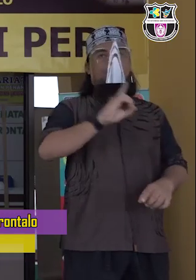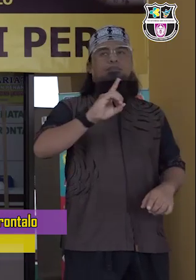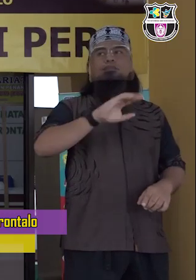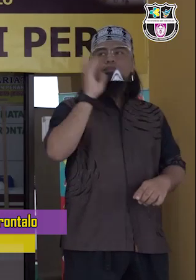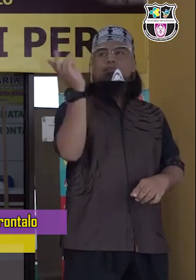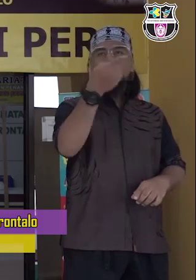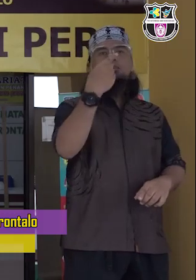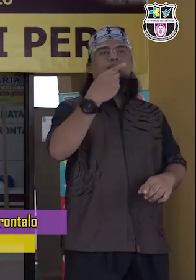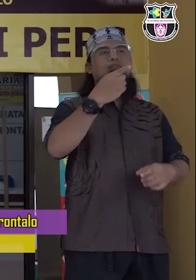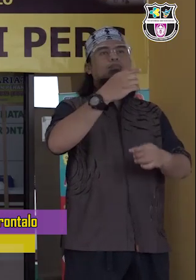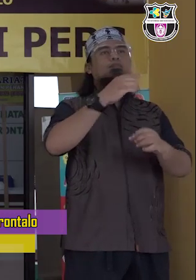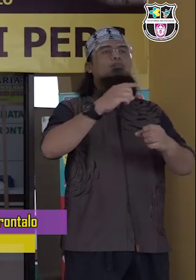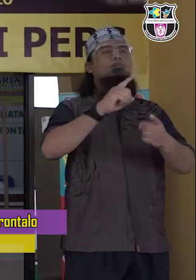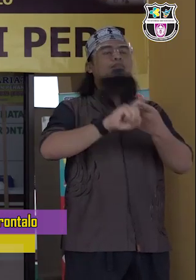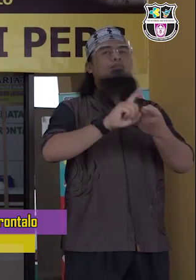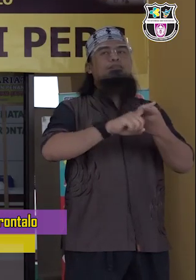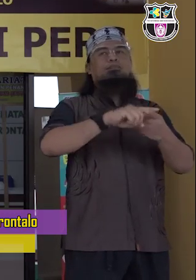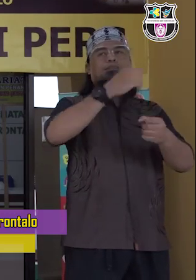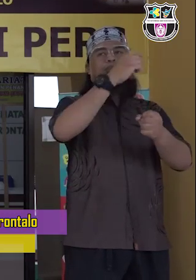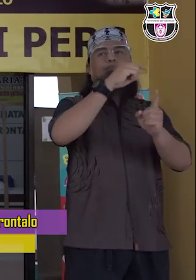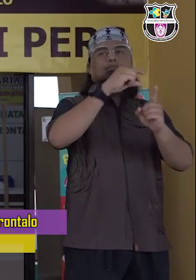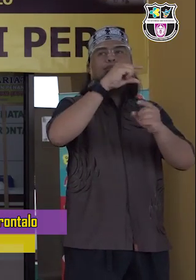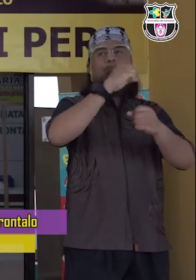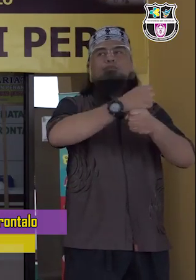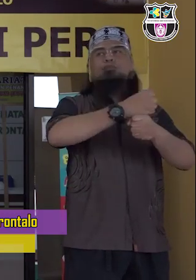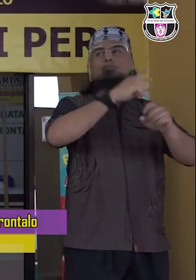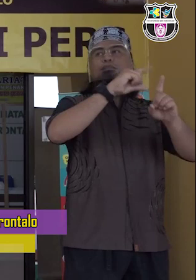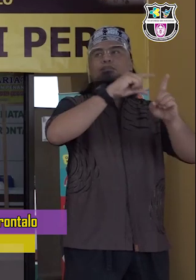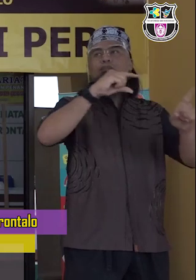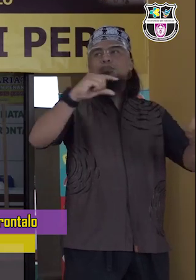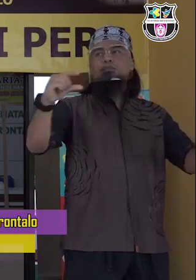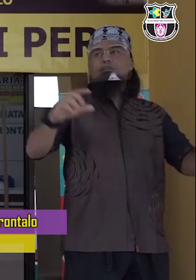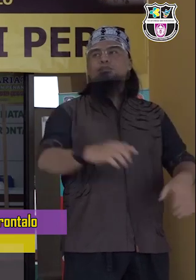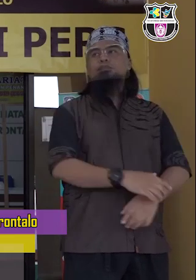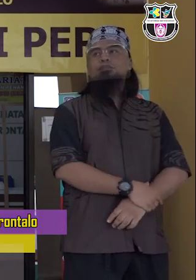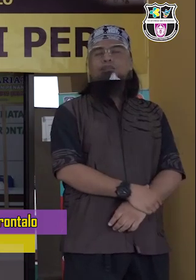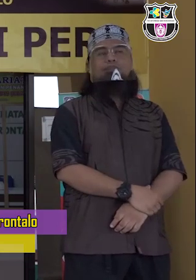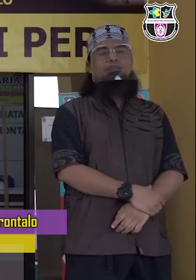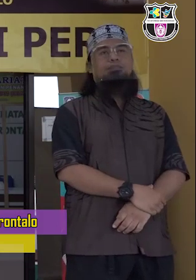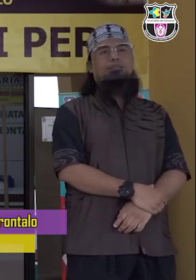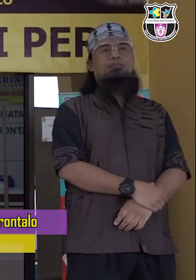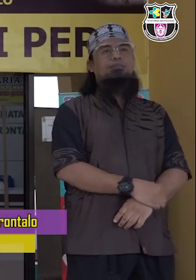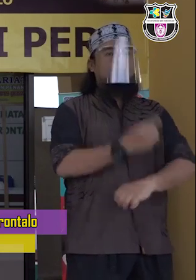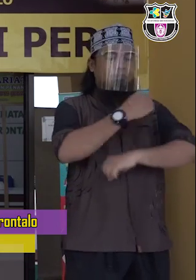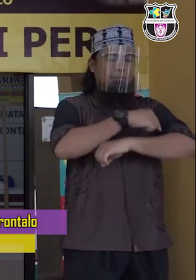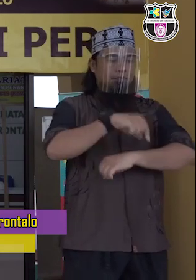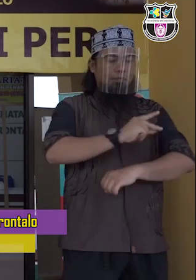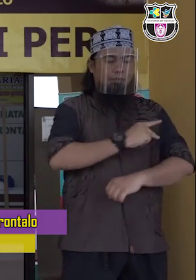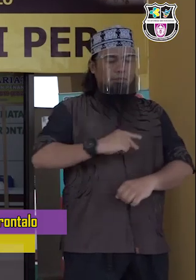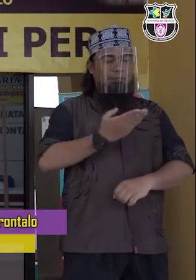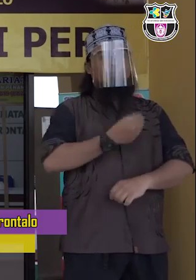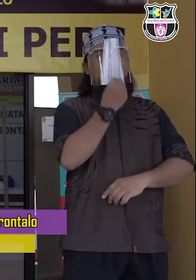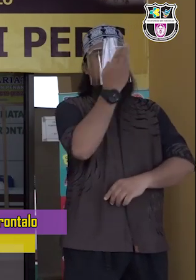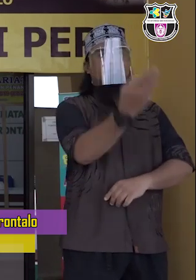Gorontalo. Pada hari ini kami dari gugus tugas akan melaporkan